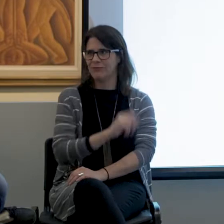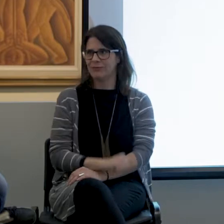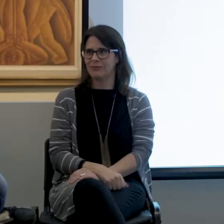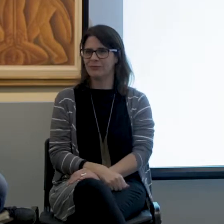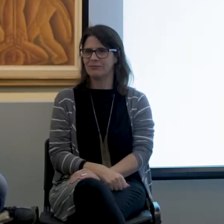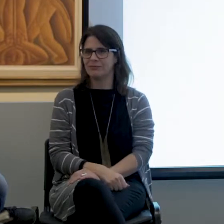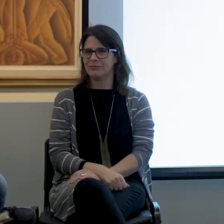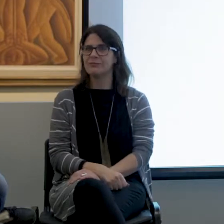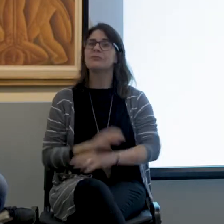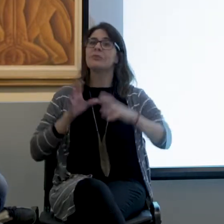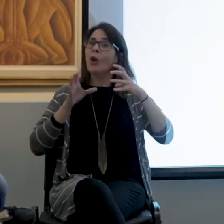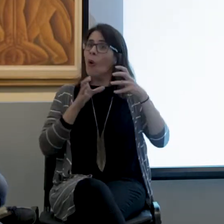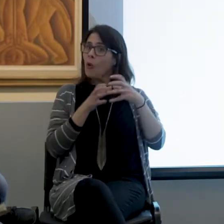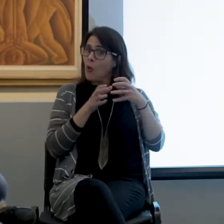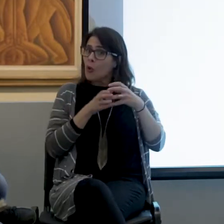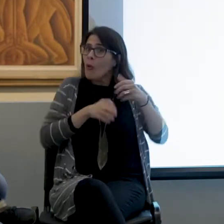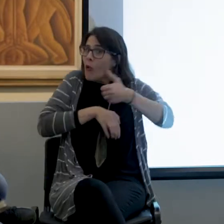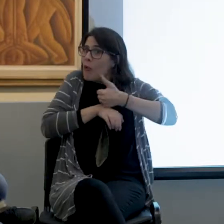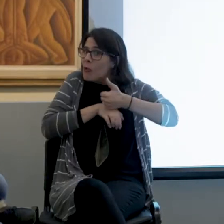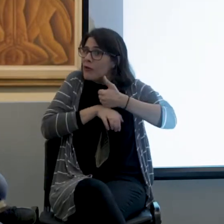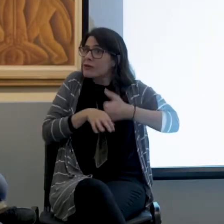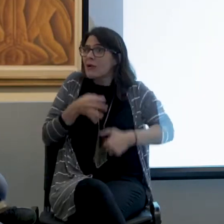Os críticos vão balizar, então,